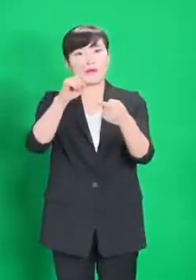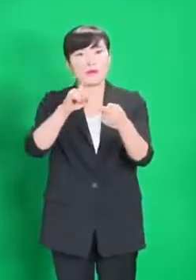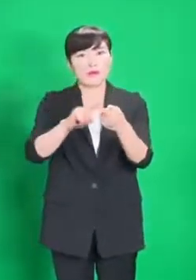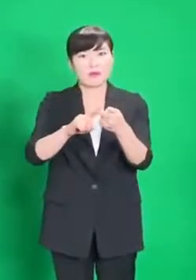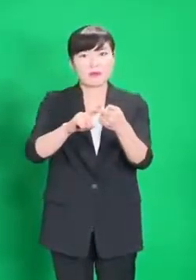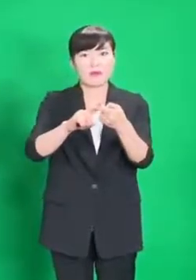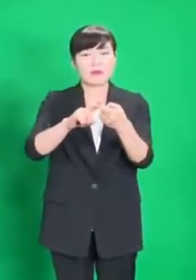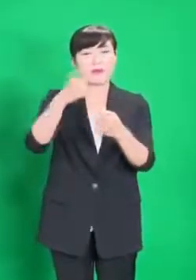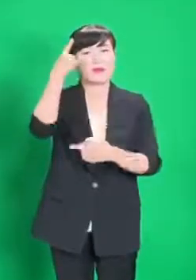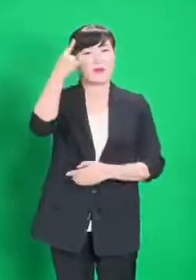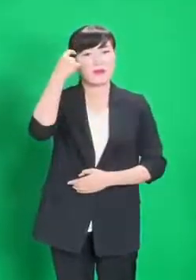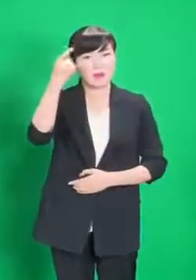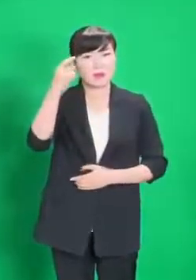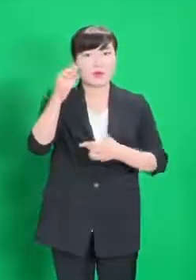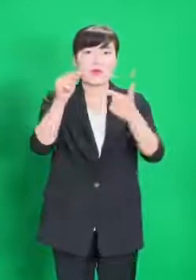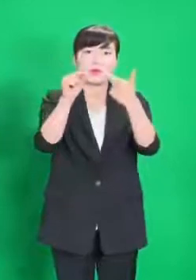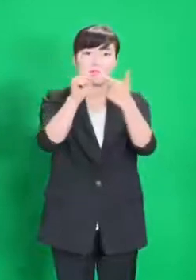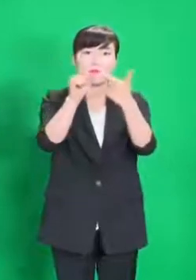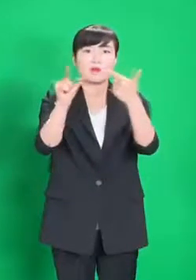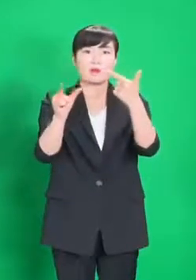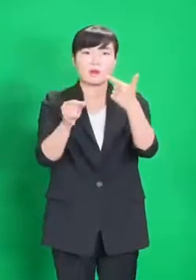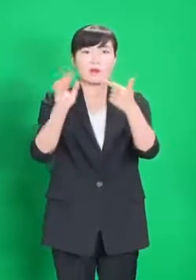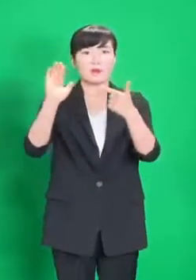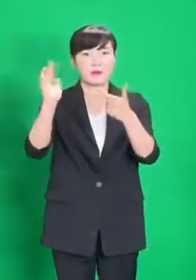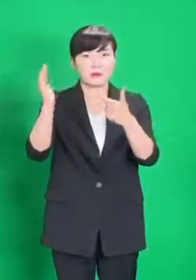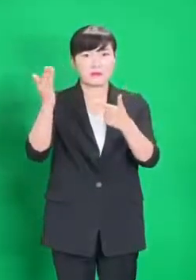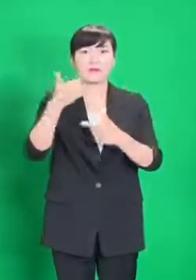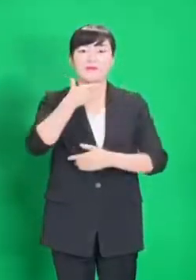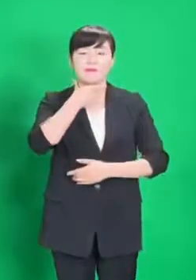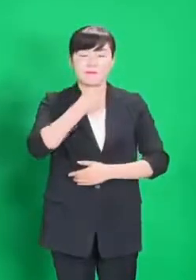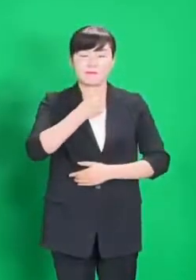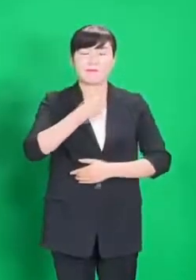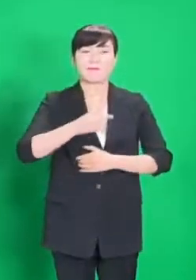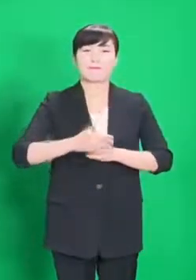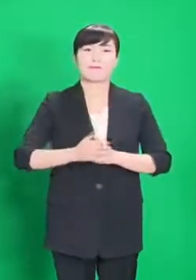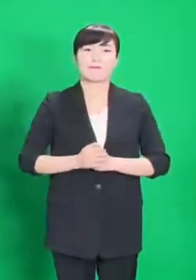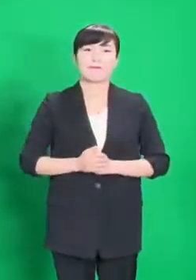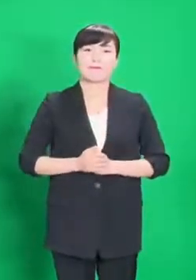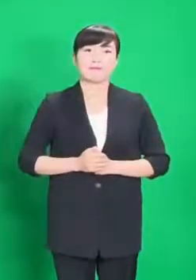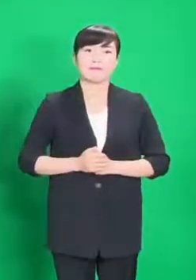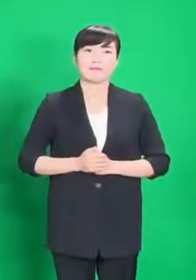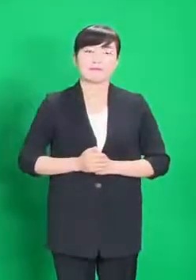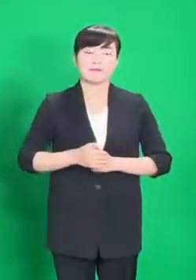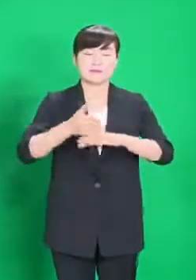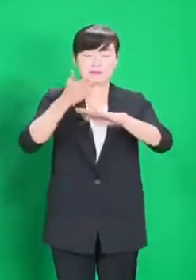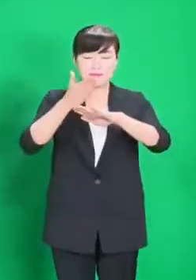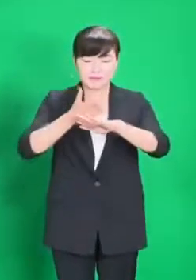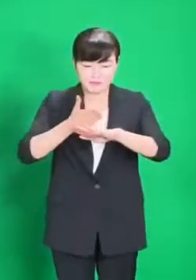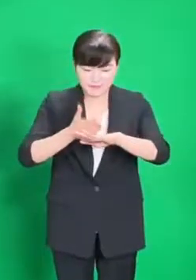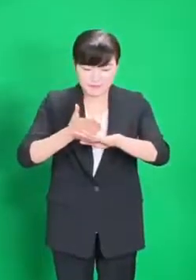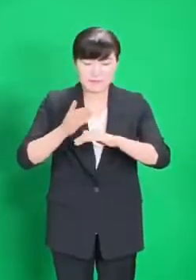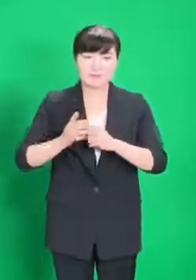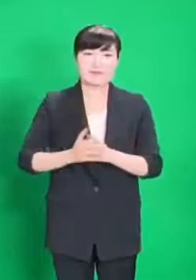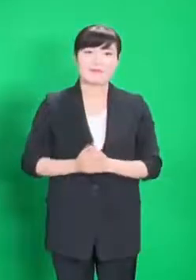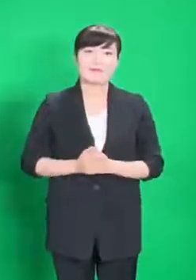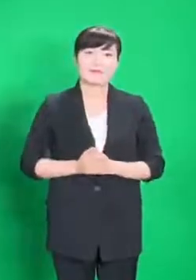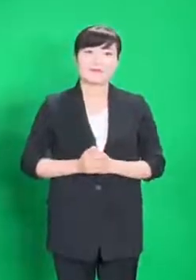선열들을 다시 한번 생각하는 6월이 되시길 기원합니다. 감사합니다.